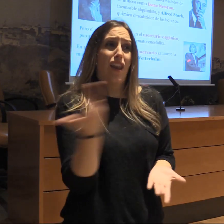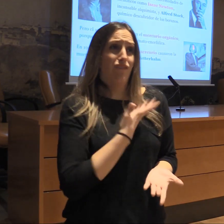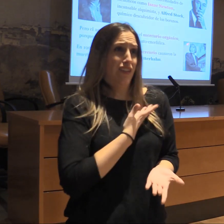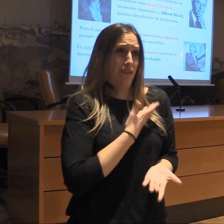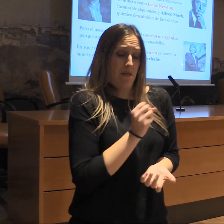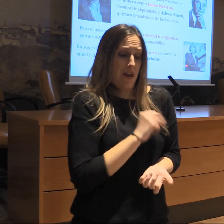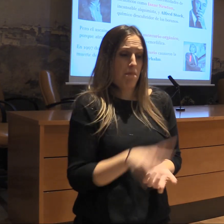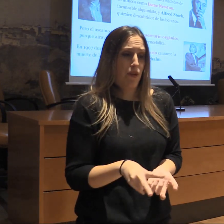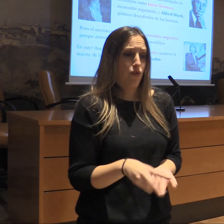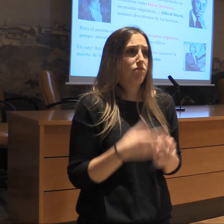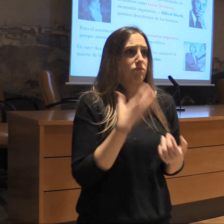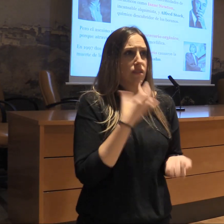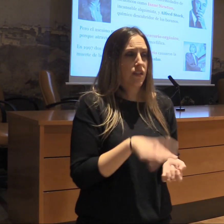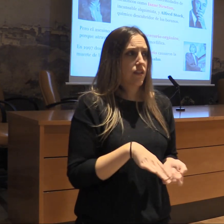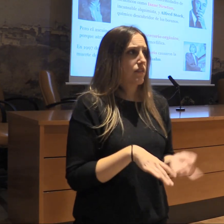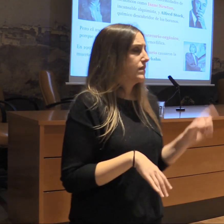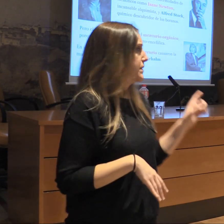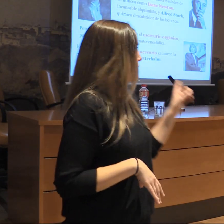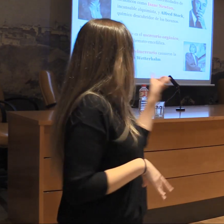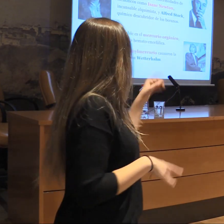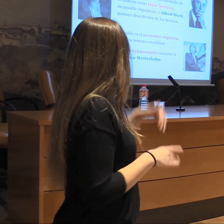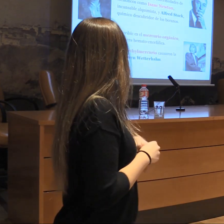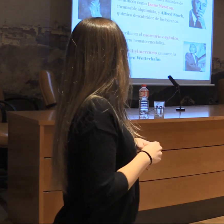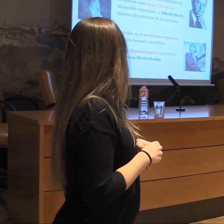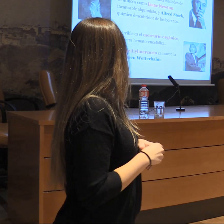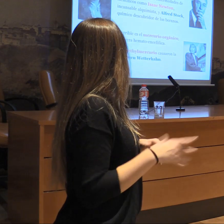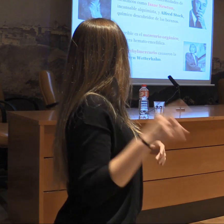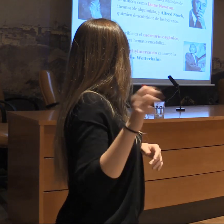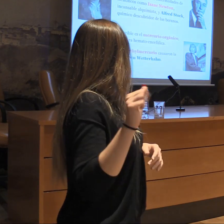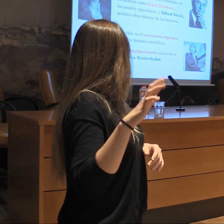sido Karen Wetterhahn, que murió en el año